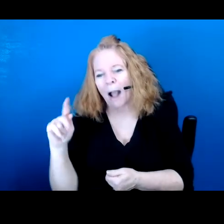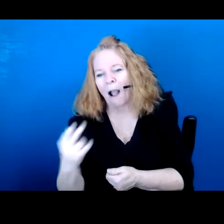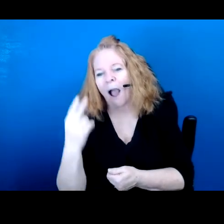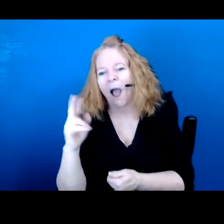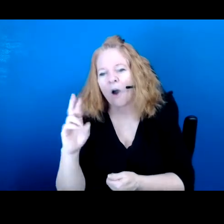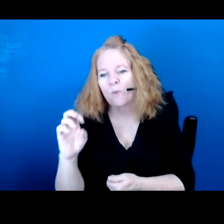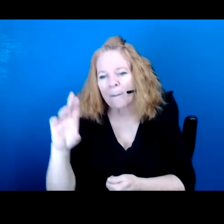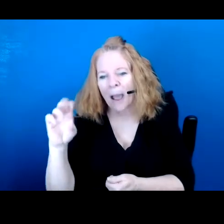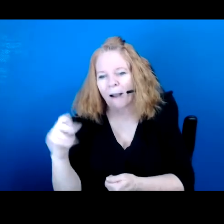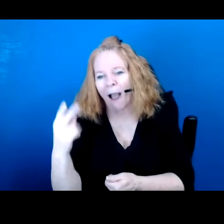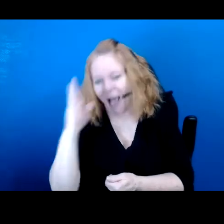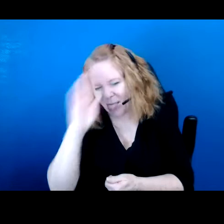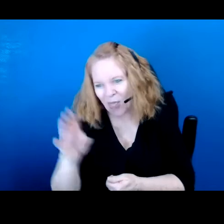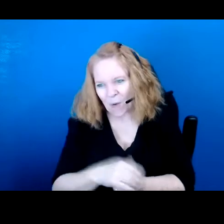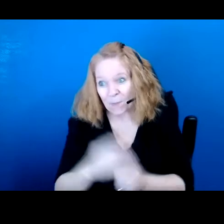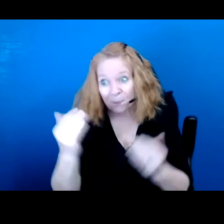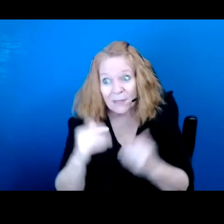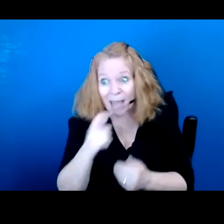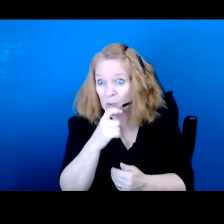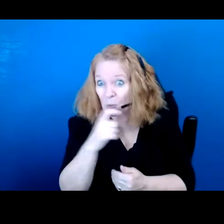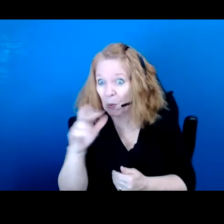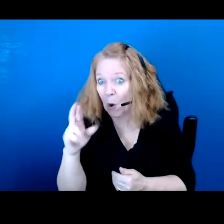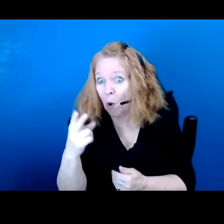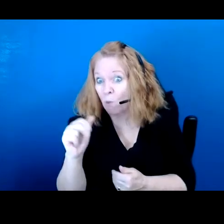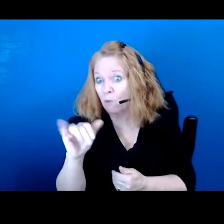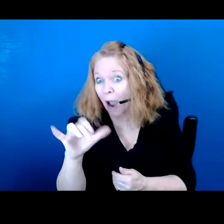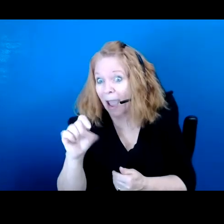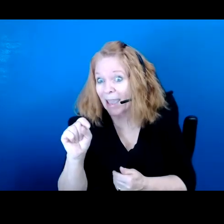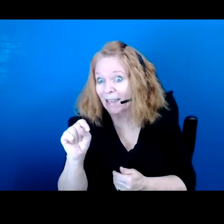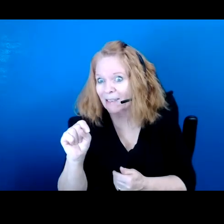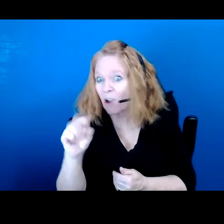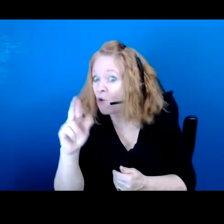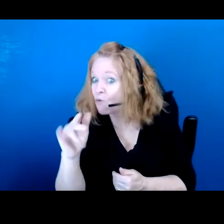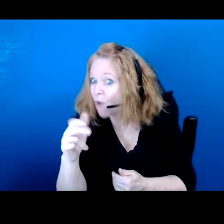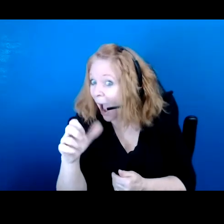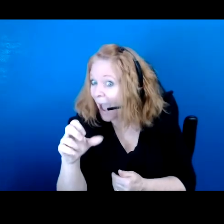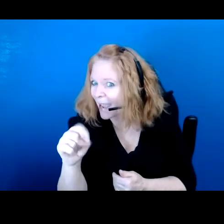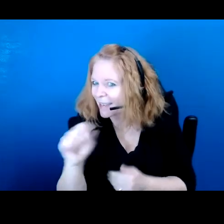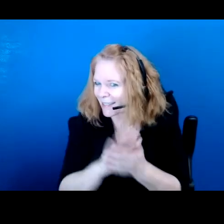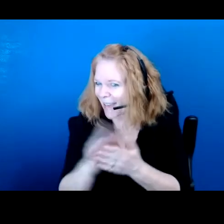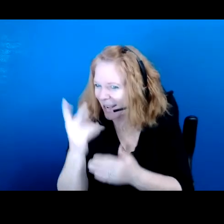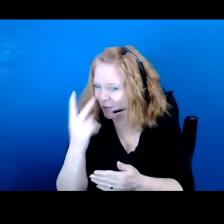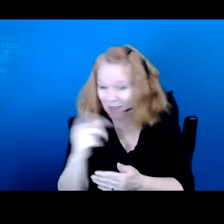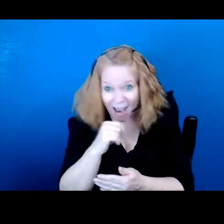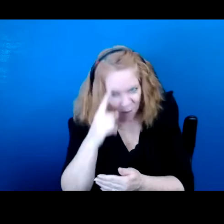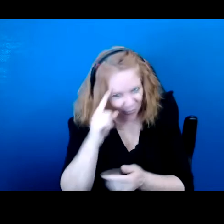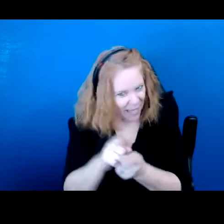mira rebeca saludos rebeca y en el pri próximo lugar tenemos a ryan